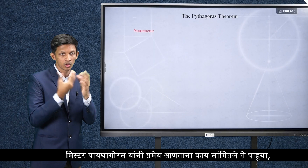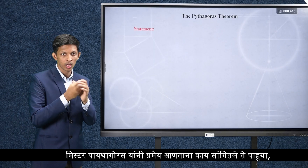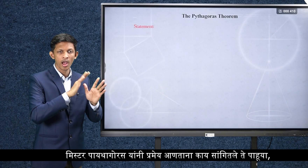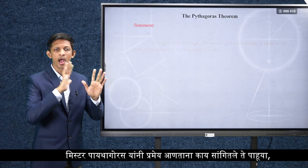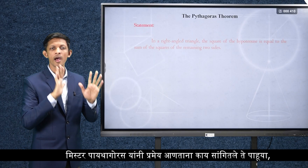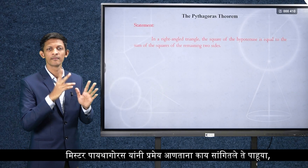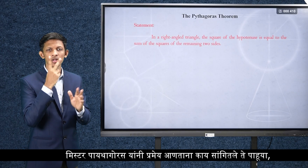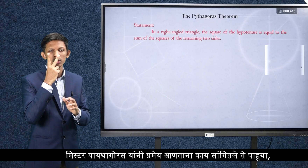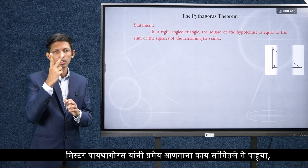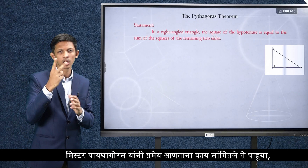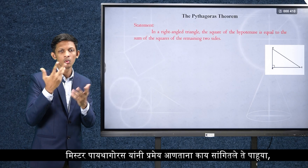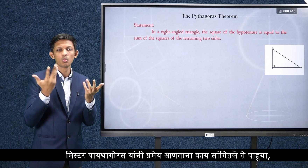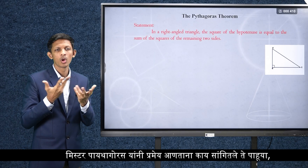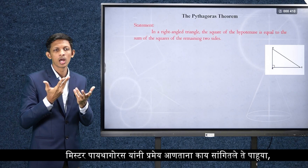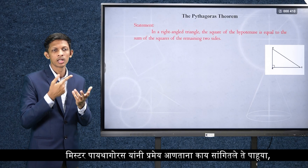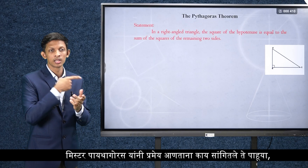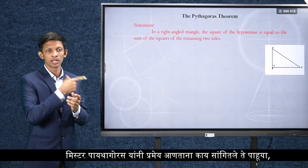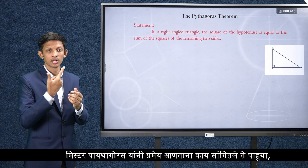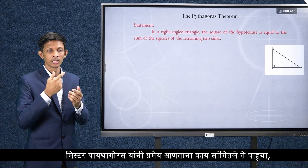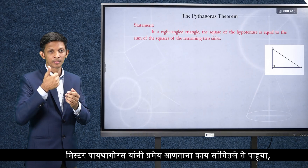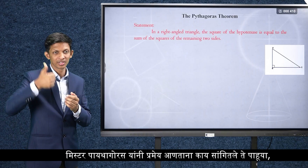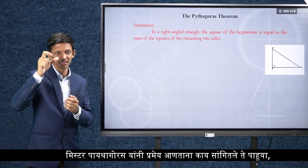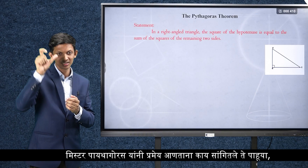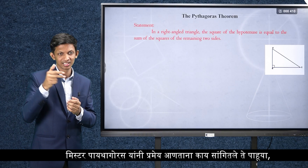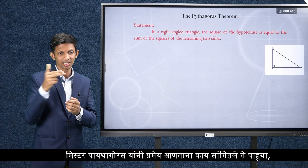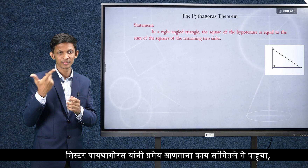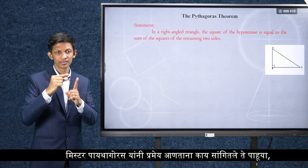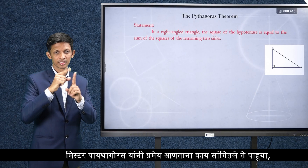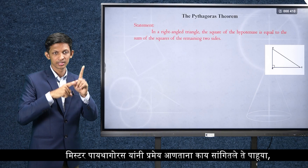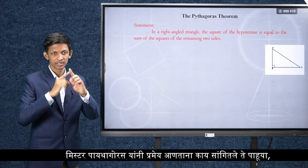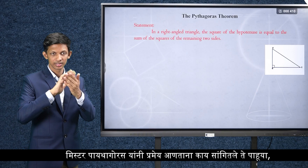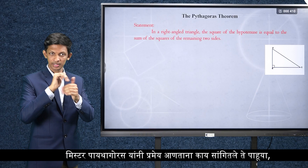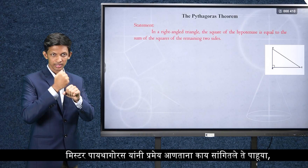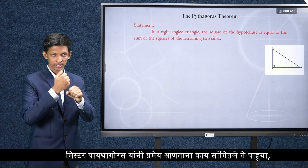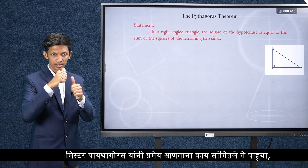पायथागोरस प्रमेय. मिस्टर पायथागोरस यांनी प्रमेय आणताना काय सांगितलं ते पाहूया.